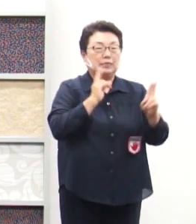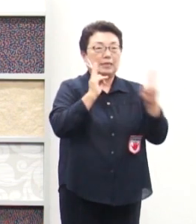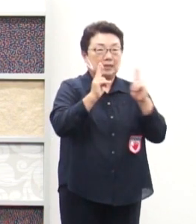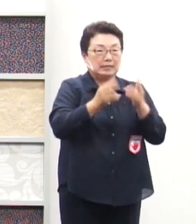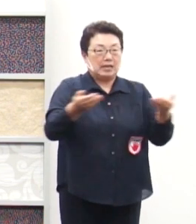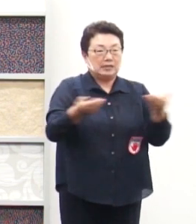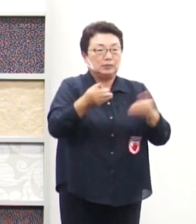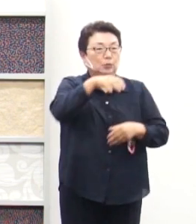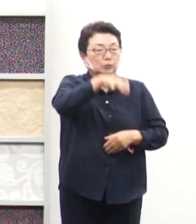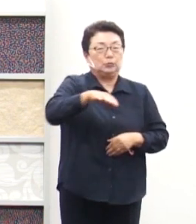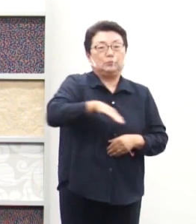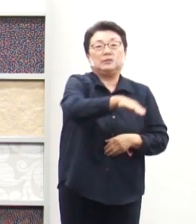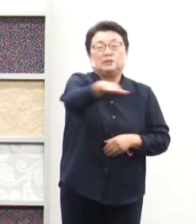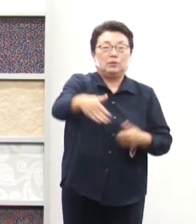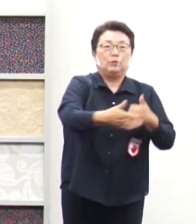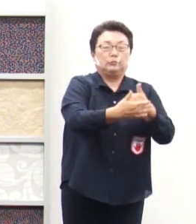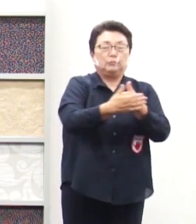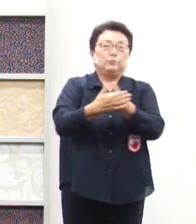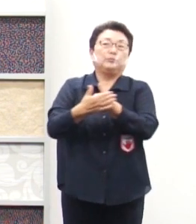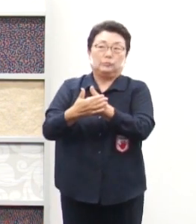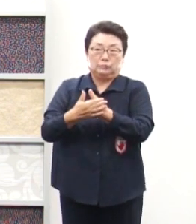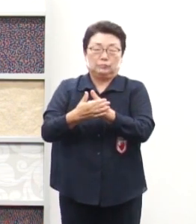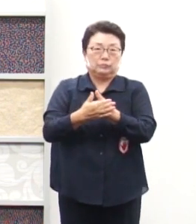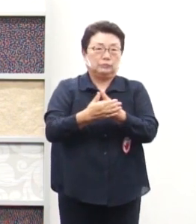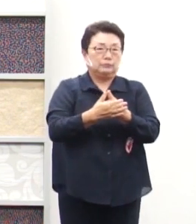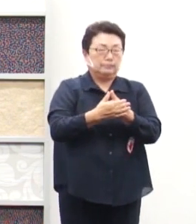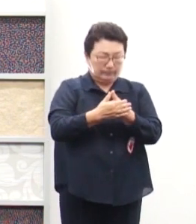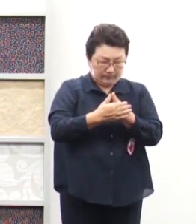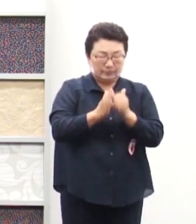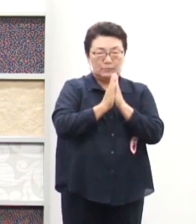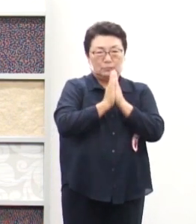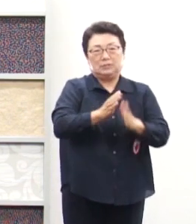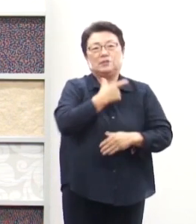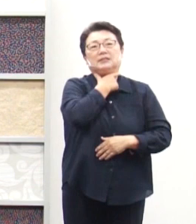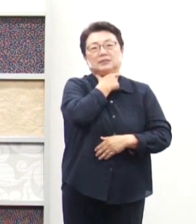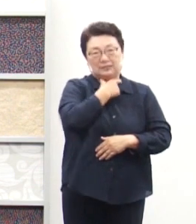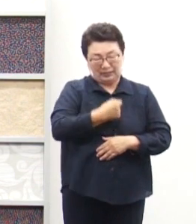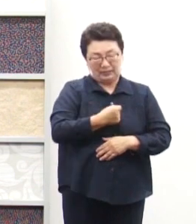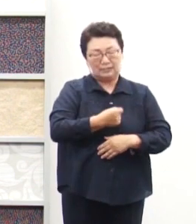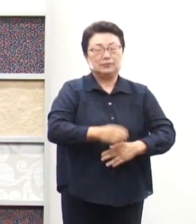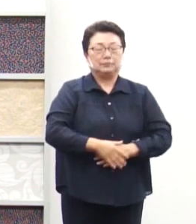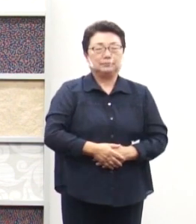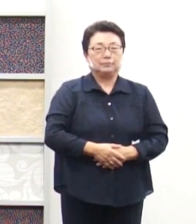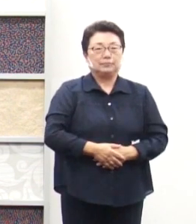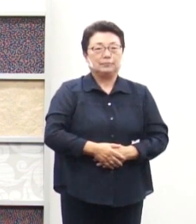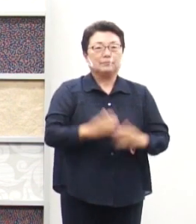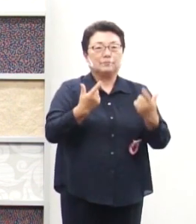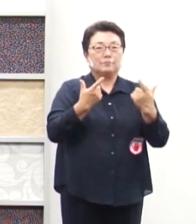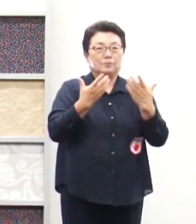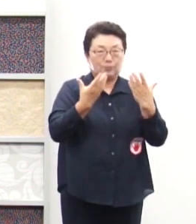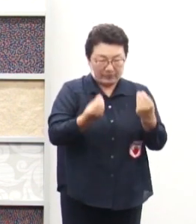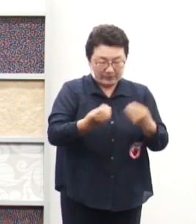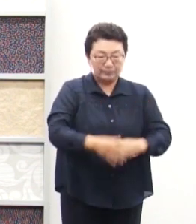方、ご協力をいただきたいなというのが私の感想です。以上です